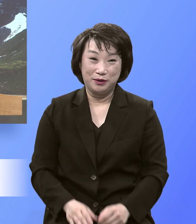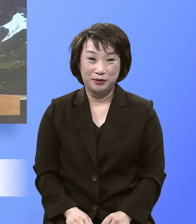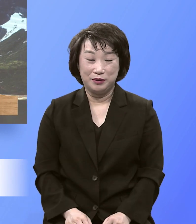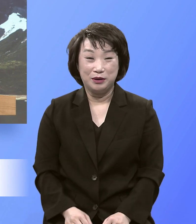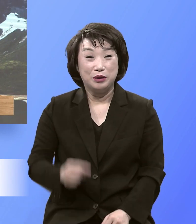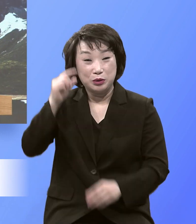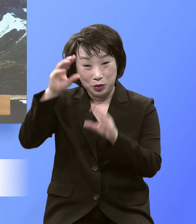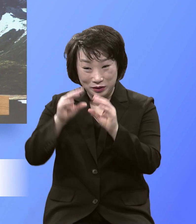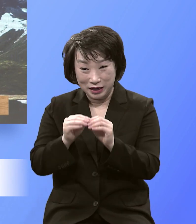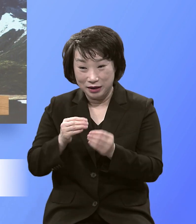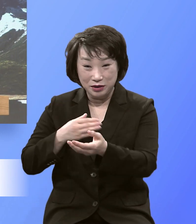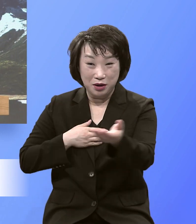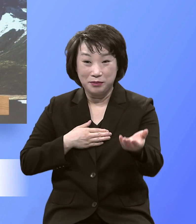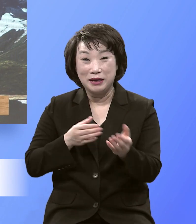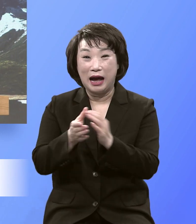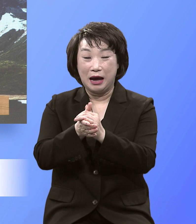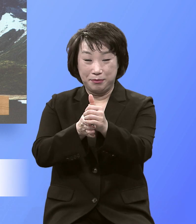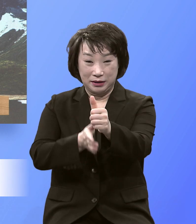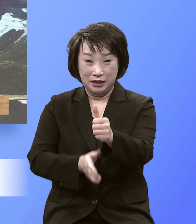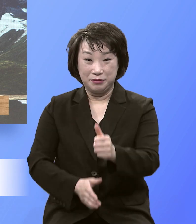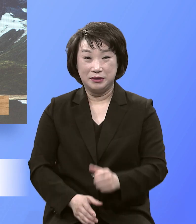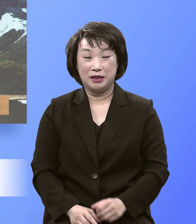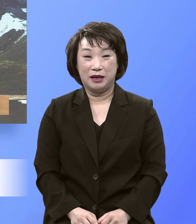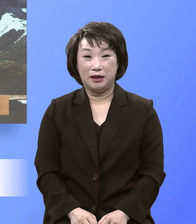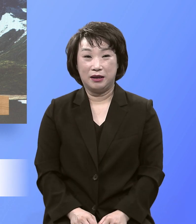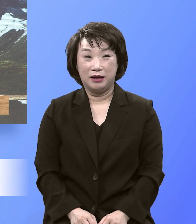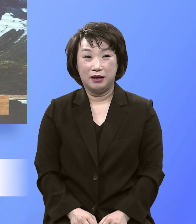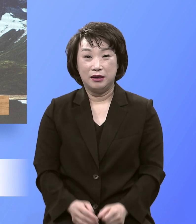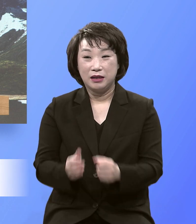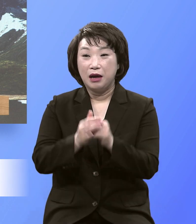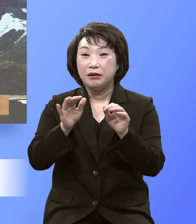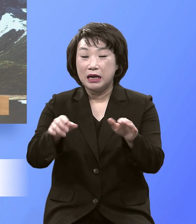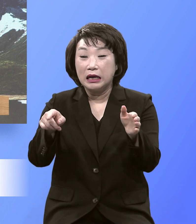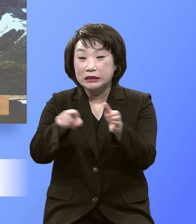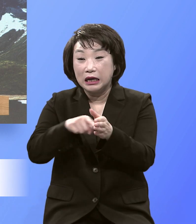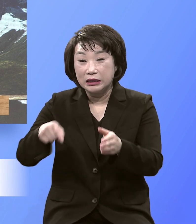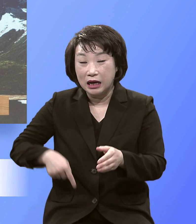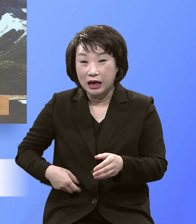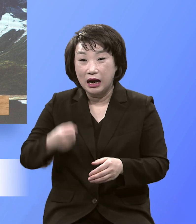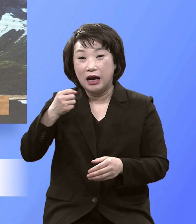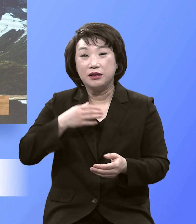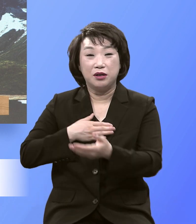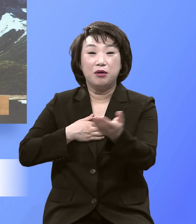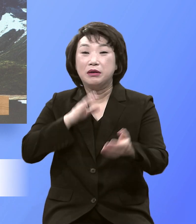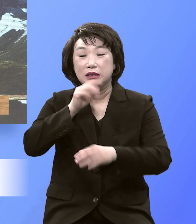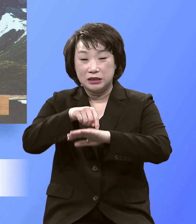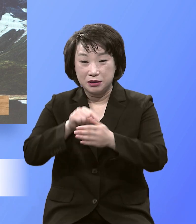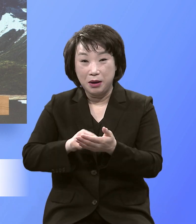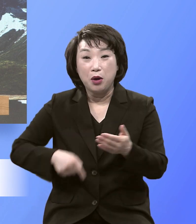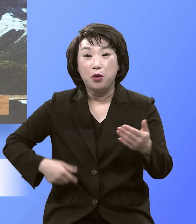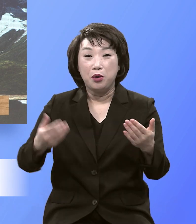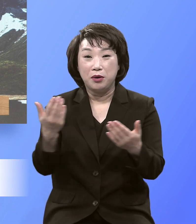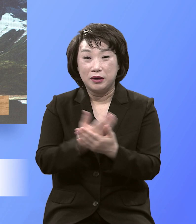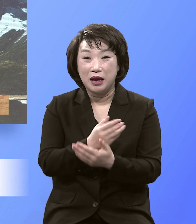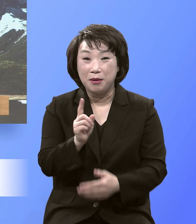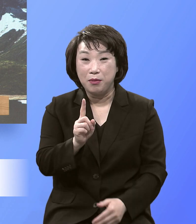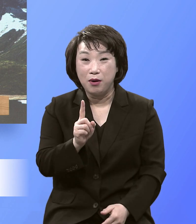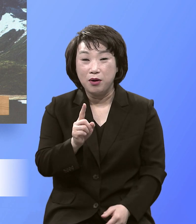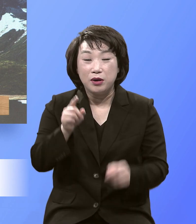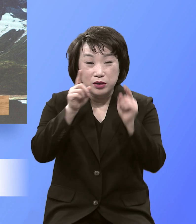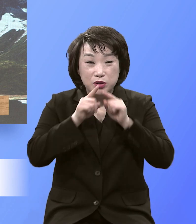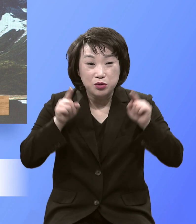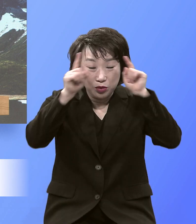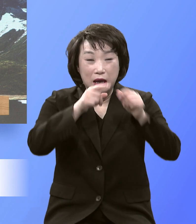말씀하셨다. 동의하시면 아멘 합시다. 그러므로 신앙 양심을 가진 진실한 회개는